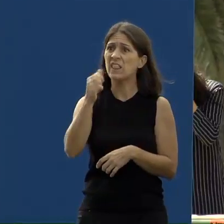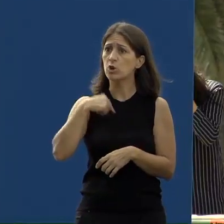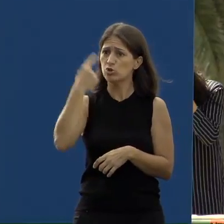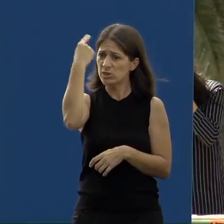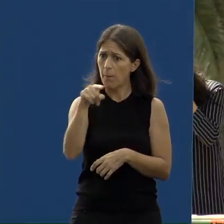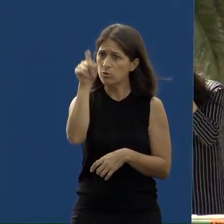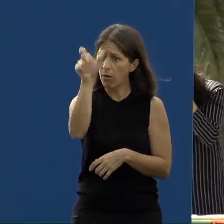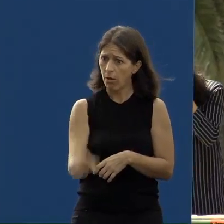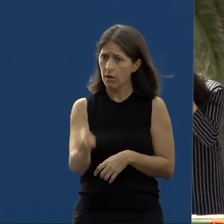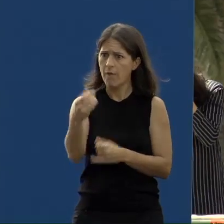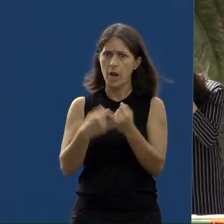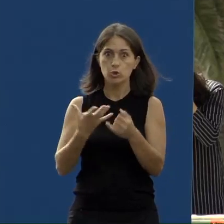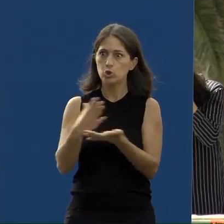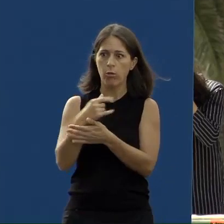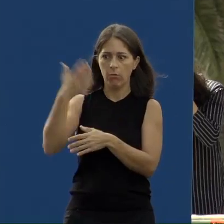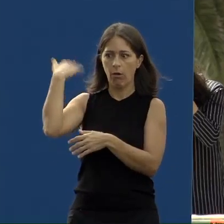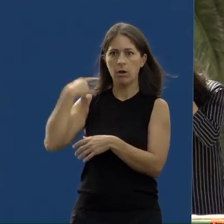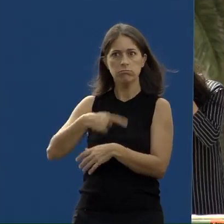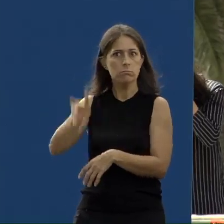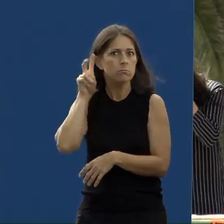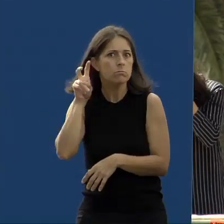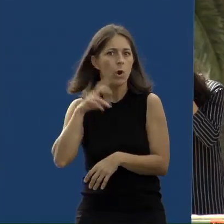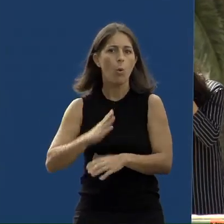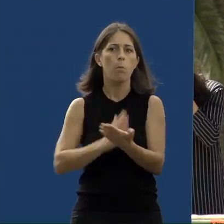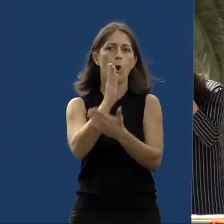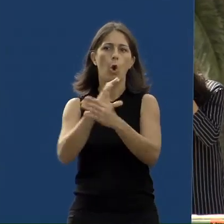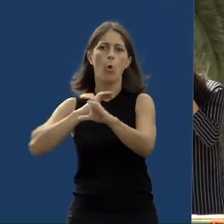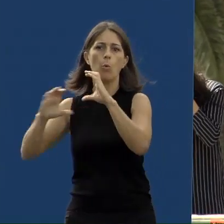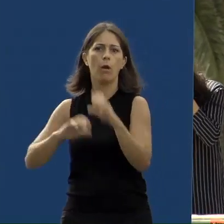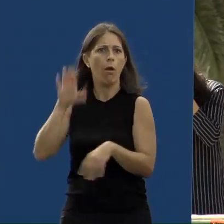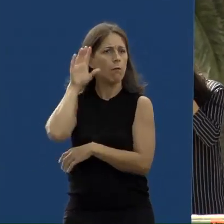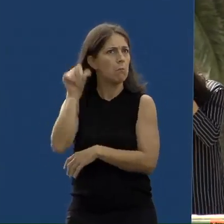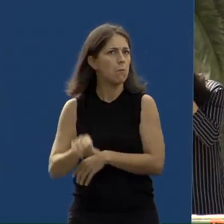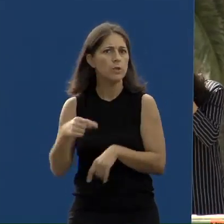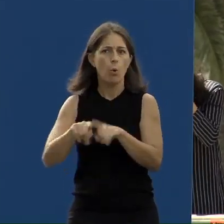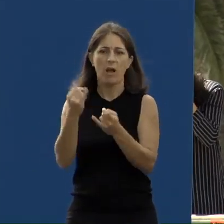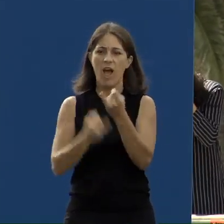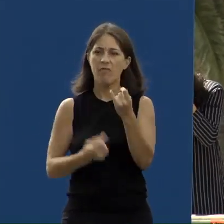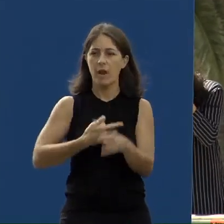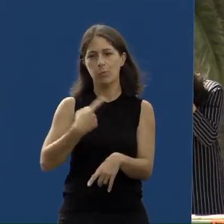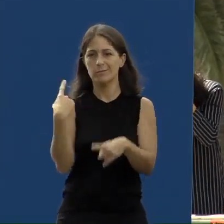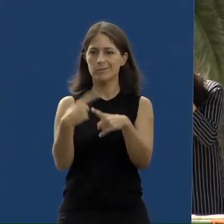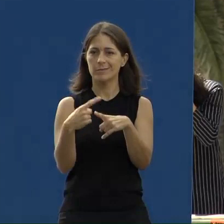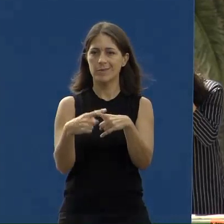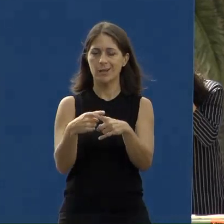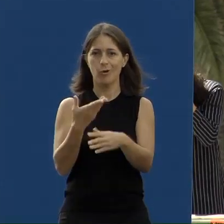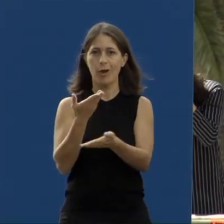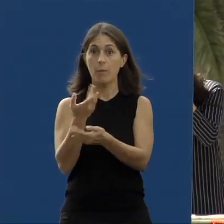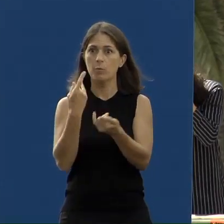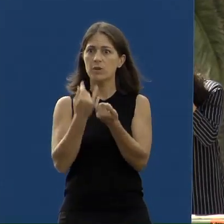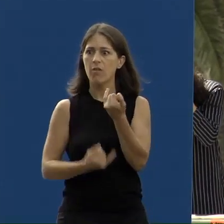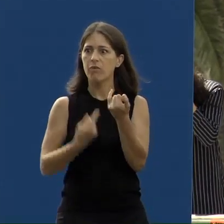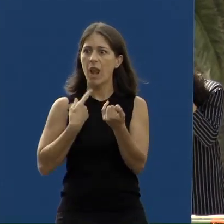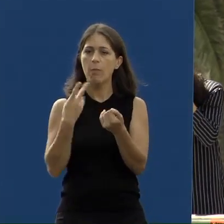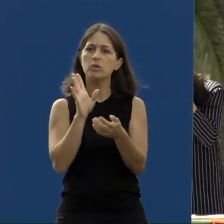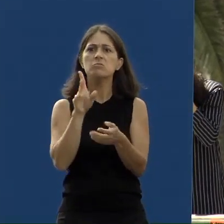porque todas e todos escoitamos nos medios de comunicación como pedía favores sexuais a cambio dun enchufe na Deputación abusando da situación